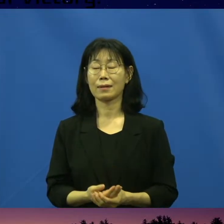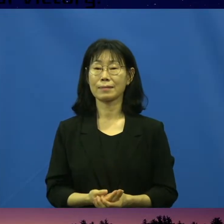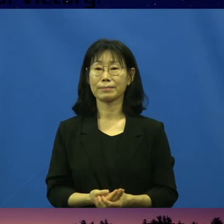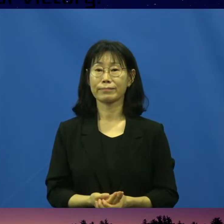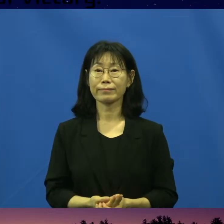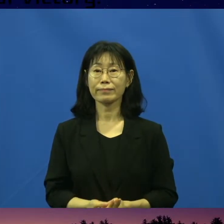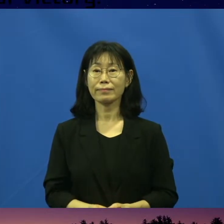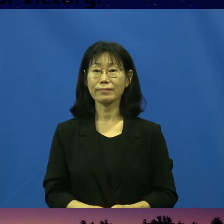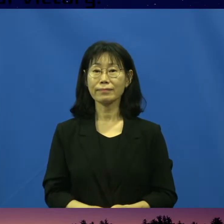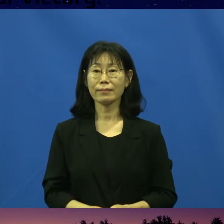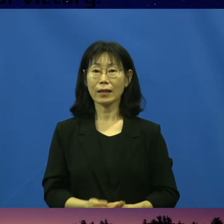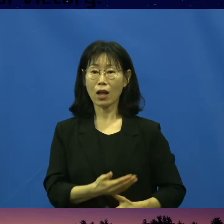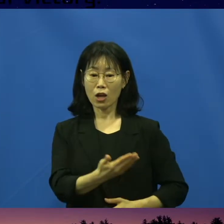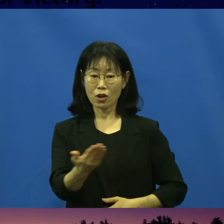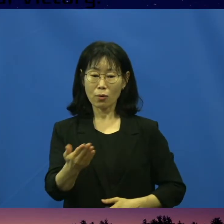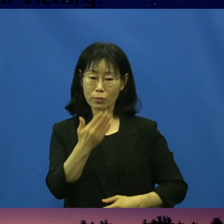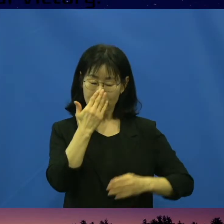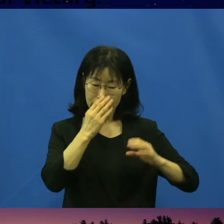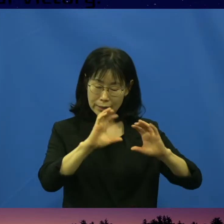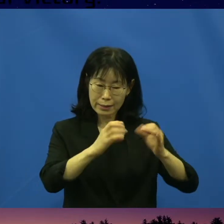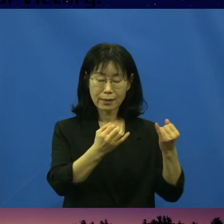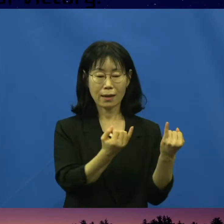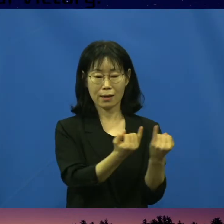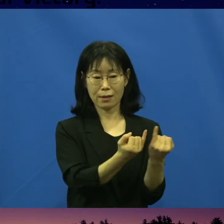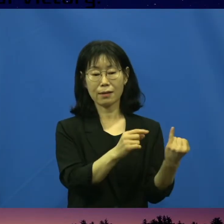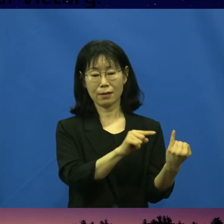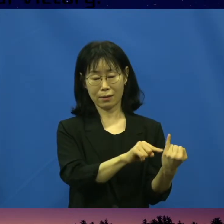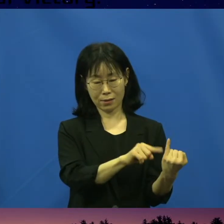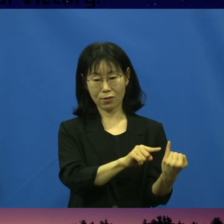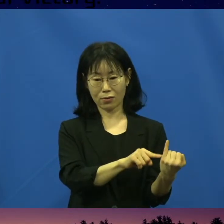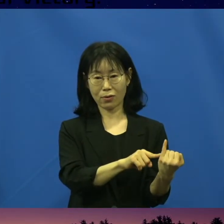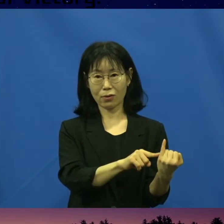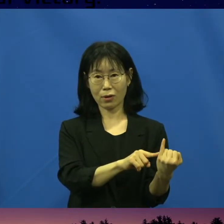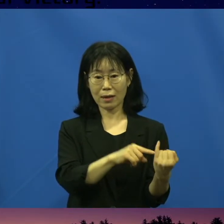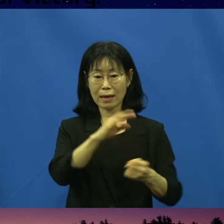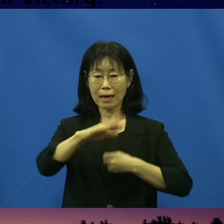자, 여러분 여기에서 포로된 소녀가 놀랍게 쓰임을 받고 있는 거죠.